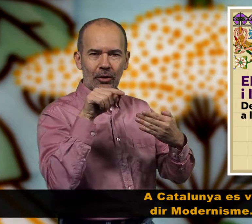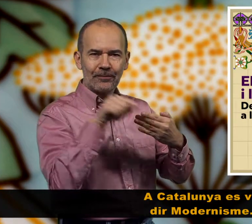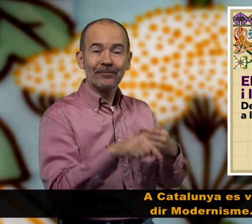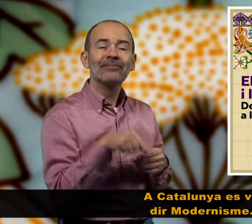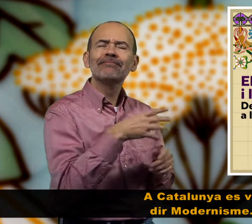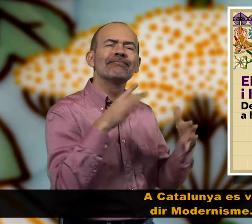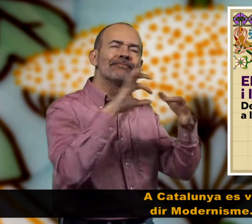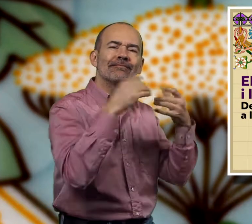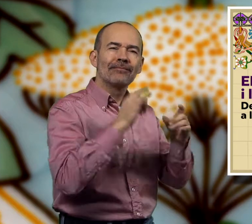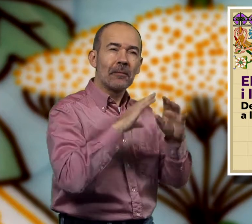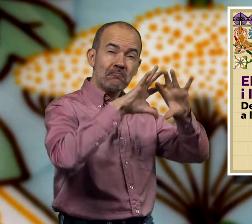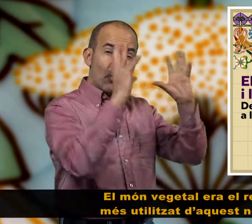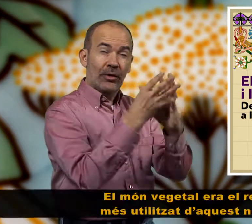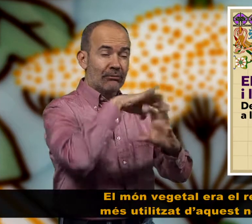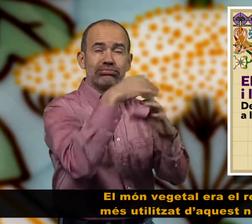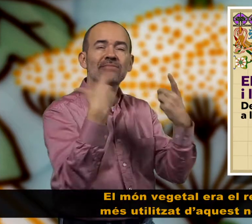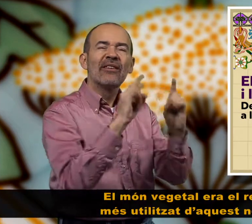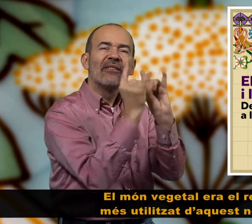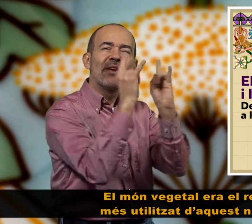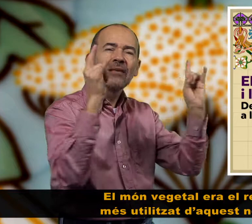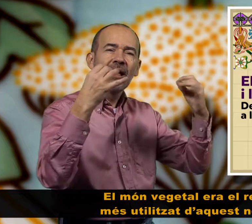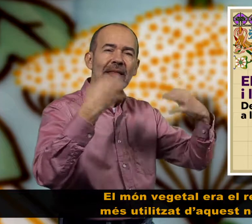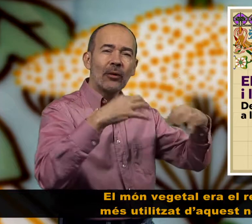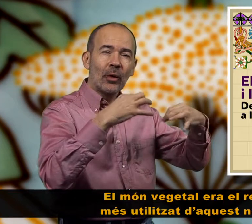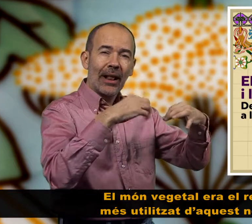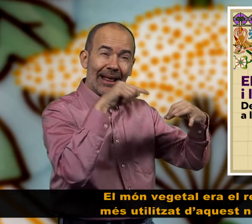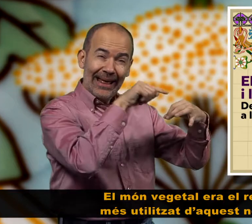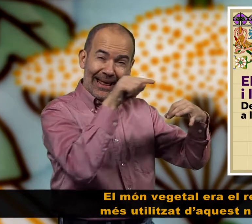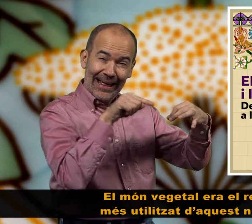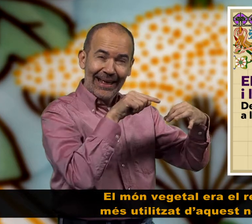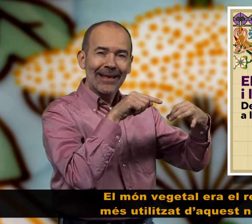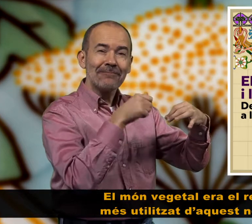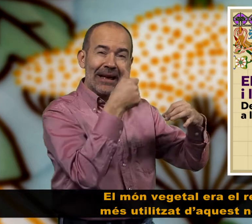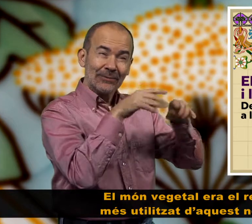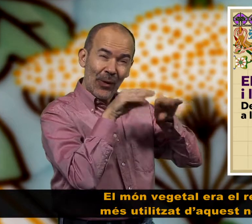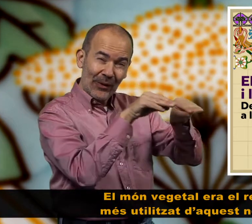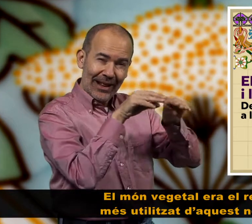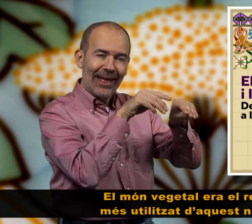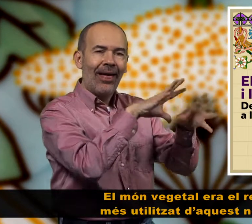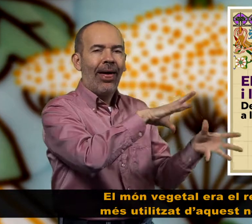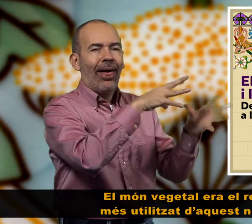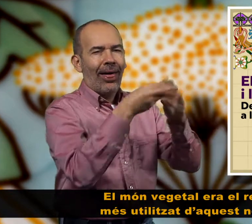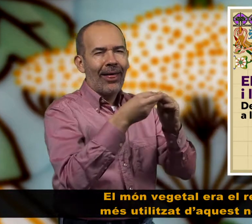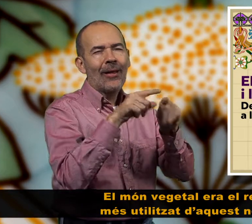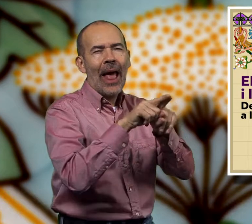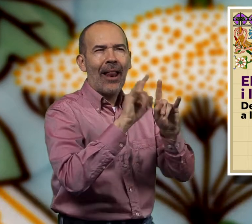El món vegetal era el repertori més utilitzat d'aquest nou estil i difonia valors com la llibertat creativa,